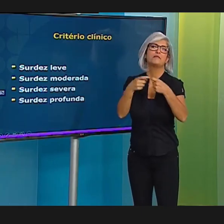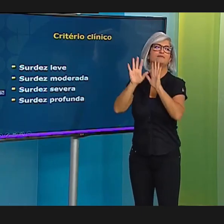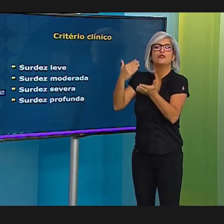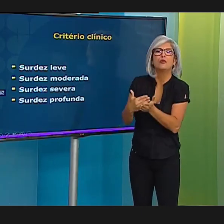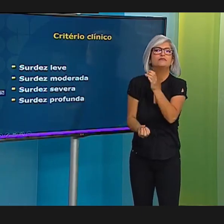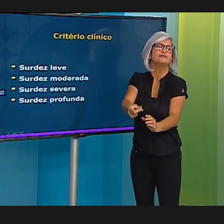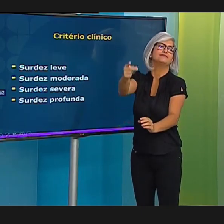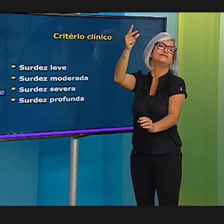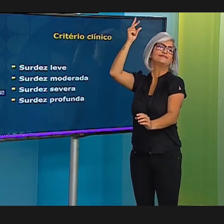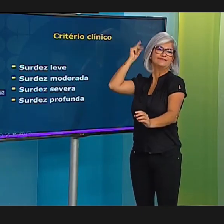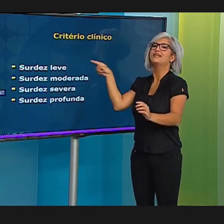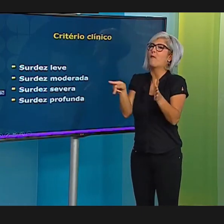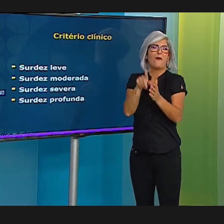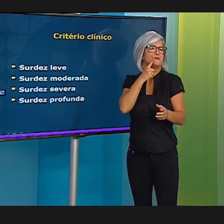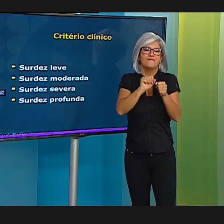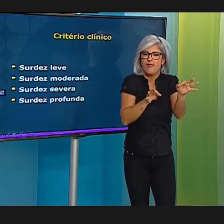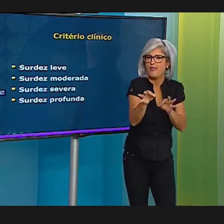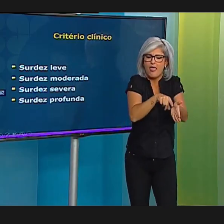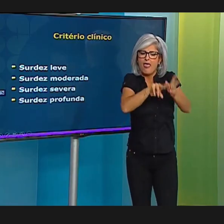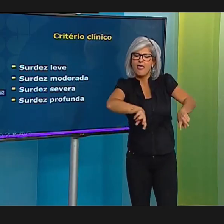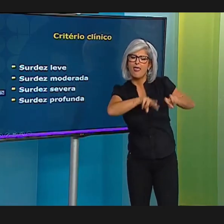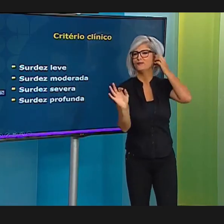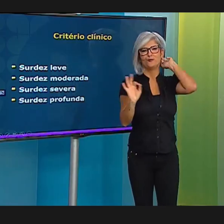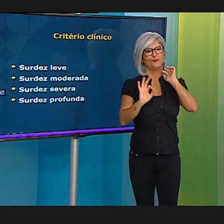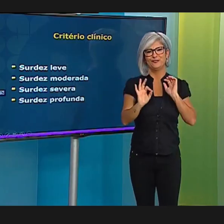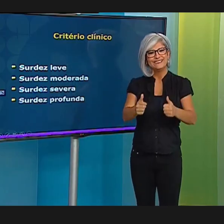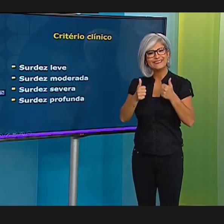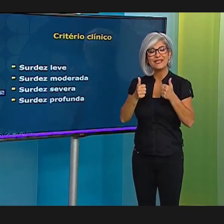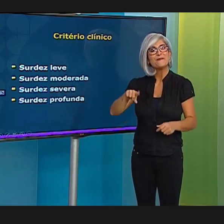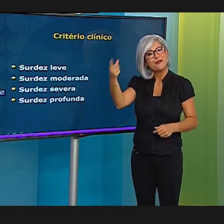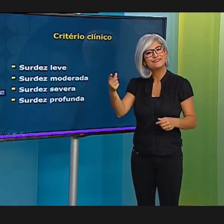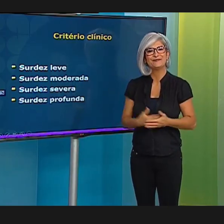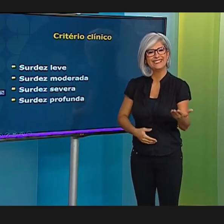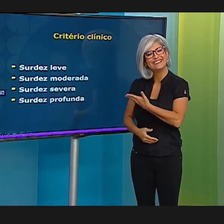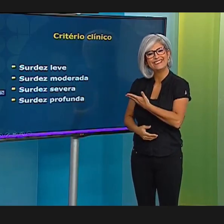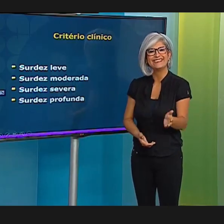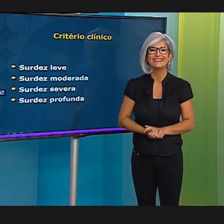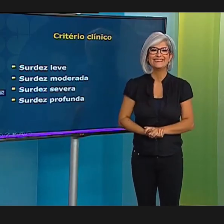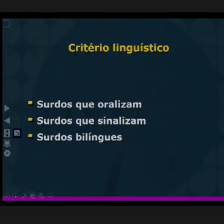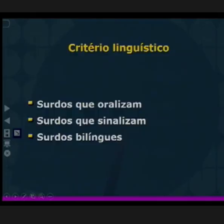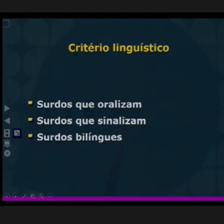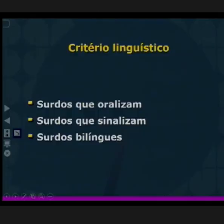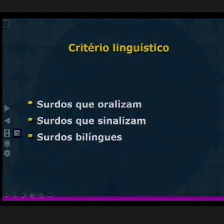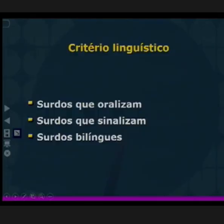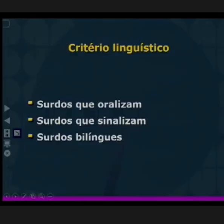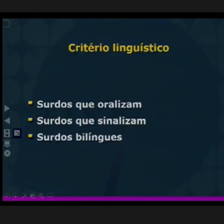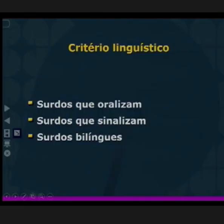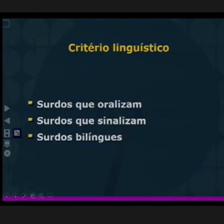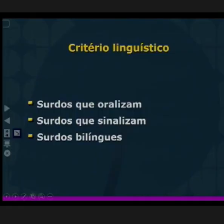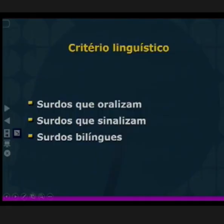então, desta forma. Né, como eu disse para vocês, é uma pesquisa muito antiga, né, de muita observação. E agora vamos ao próximo slide. Vamos falar sobre o critério linguístico, sobre os